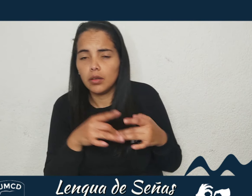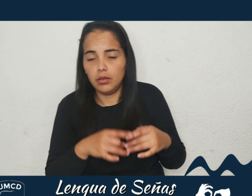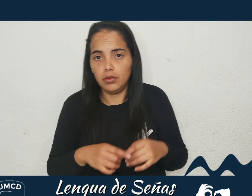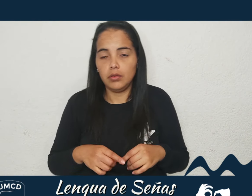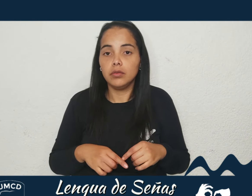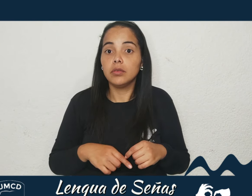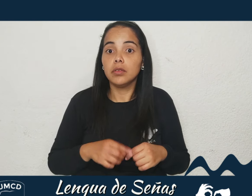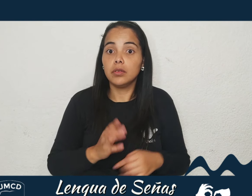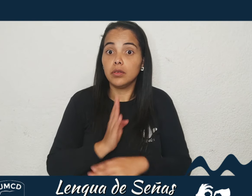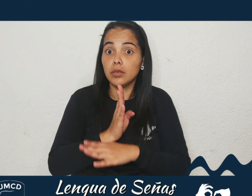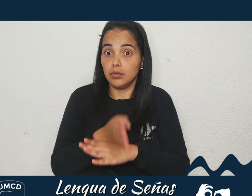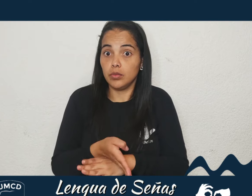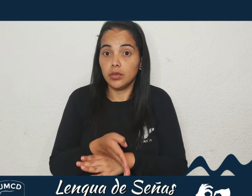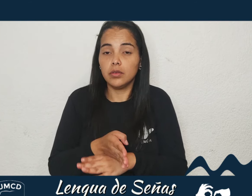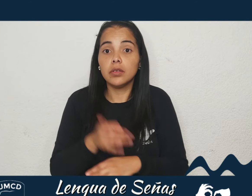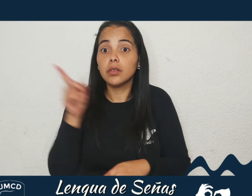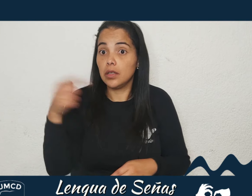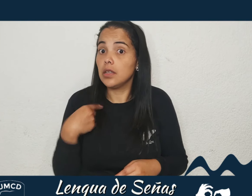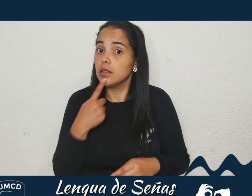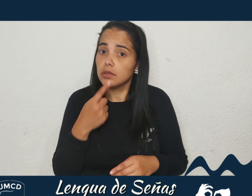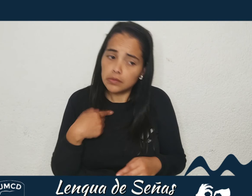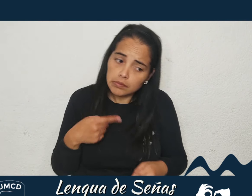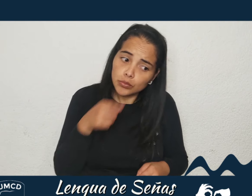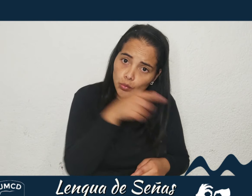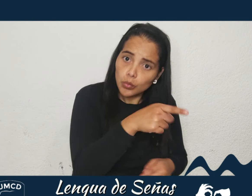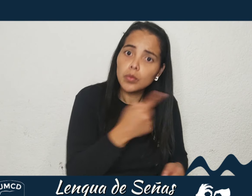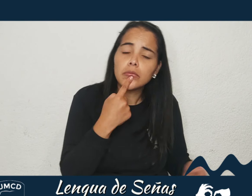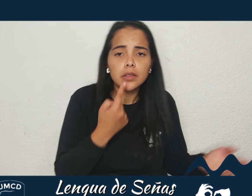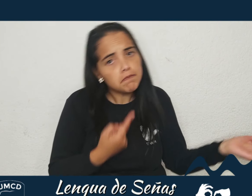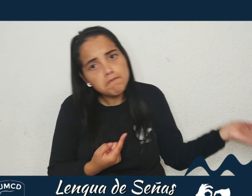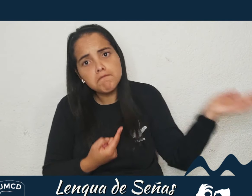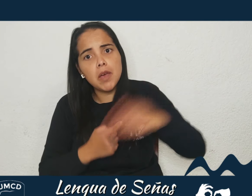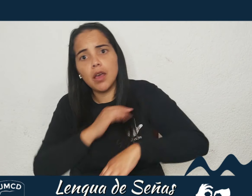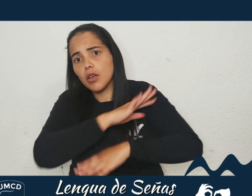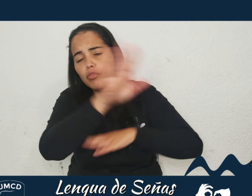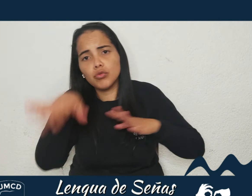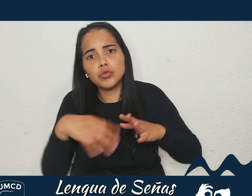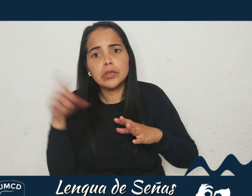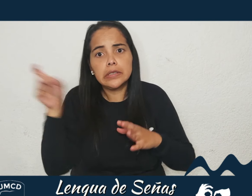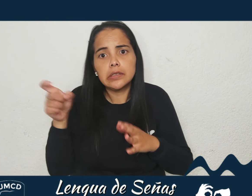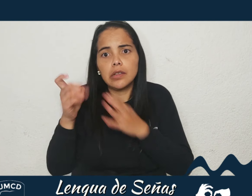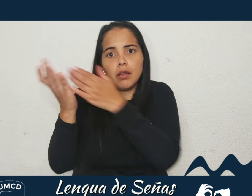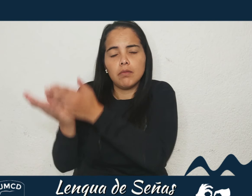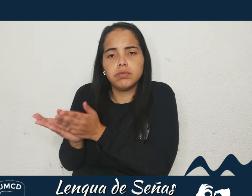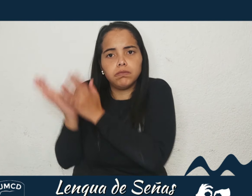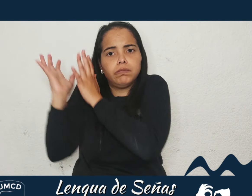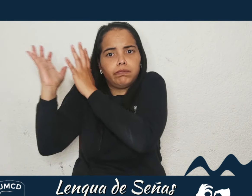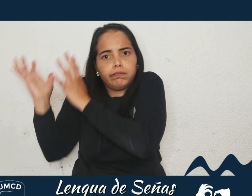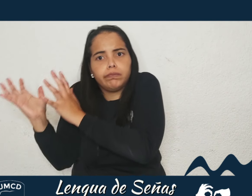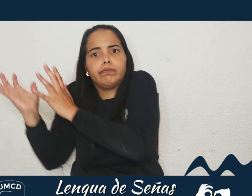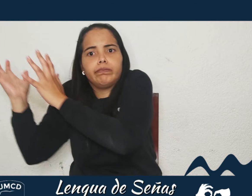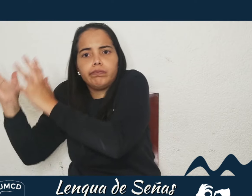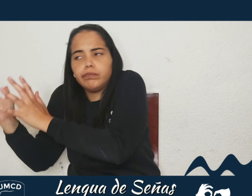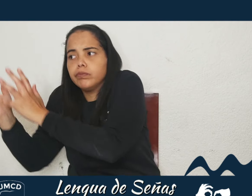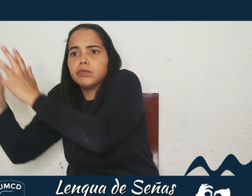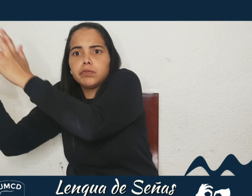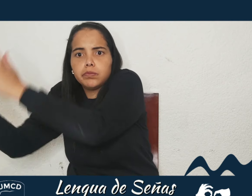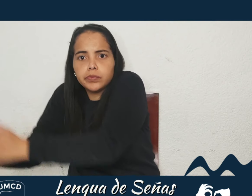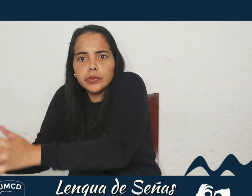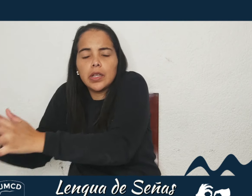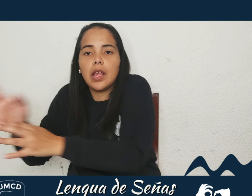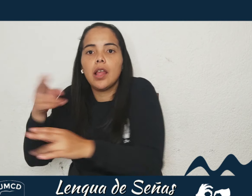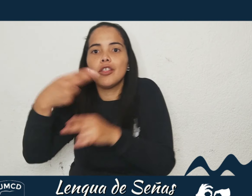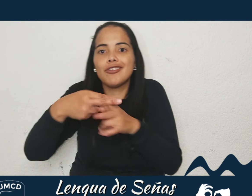solamente haces algo. Ve, toma a los sacerdotes y diles que carguen el arca, pongan el pie sobre el